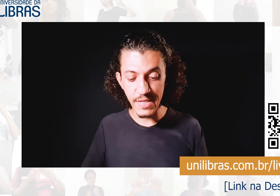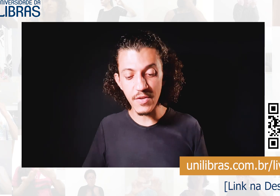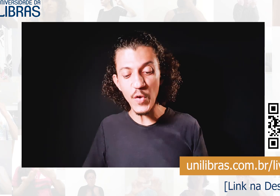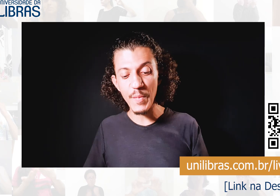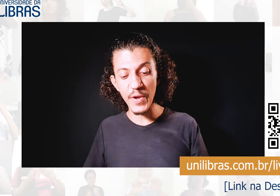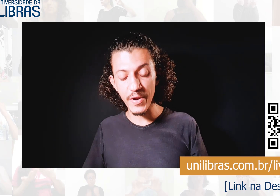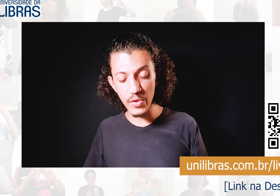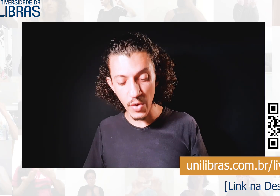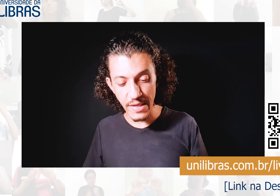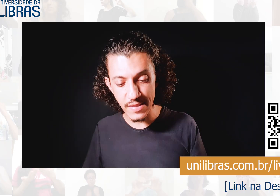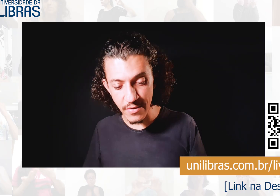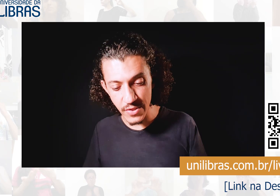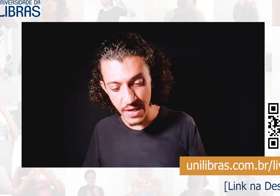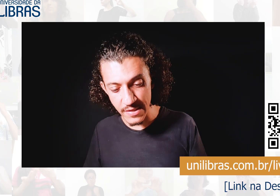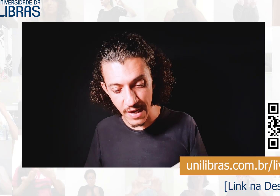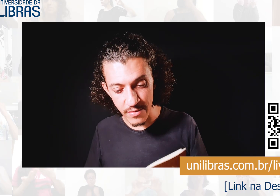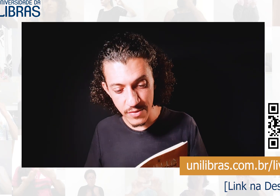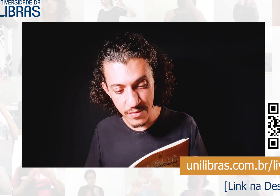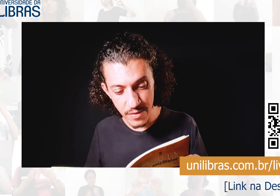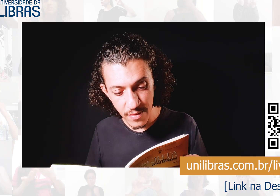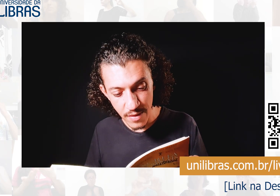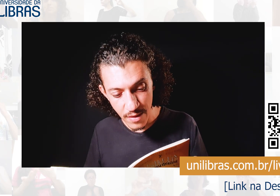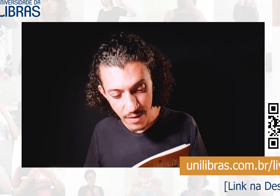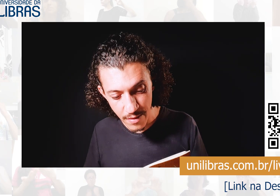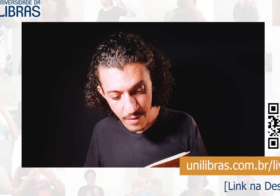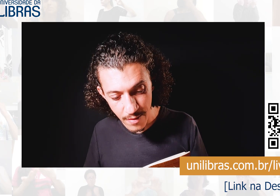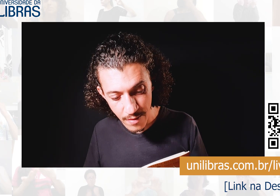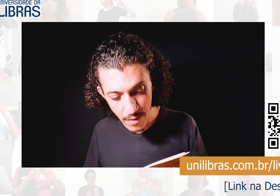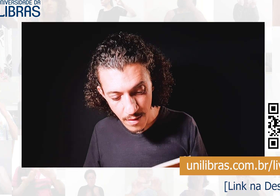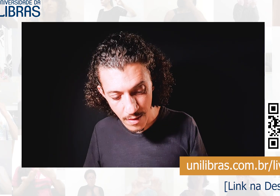Hoje vocês estão comemorando 2 anos de casados.